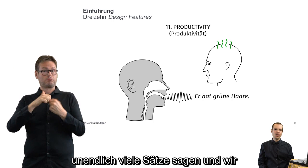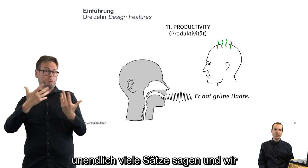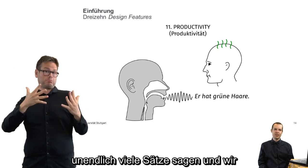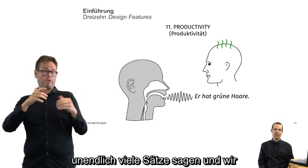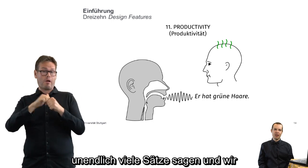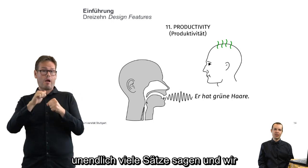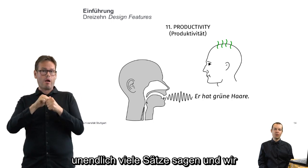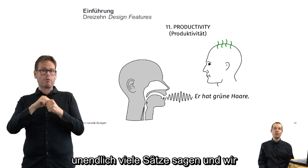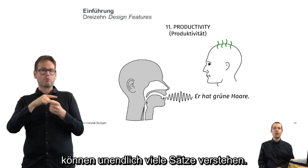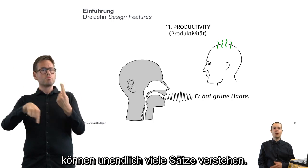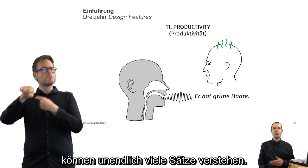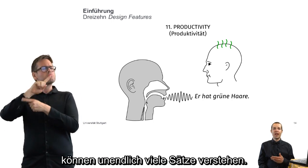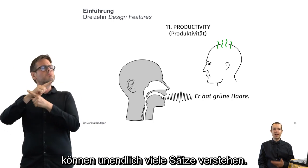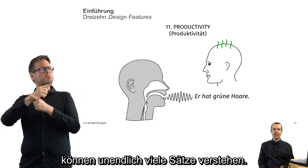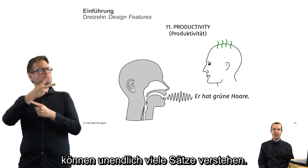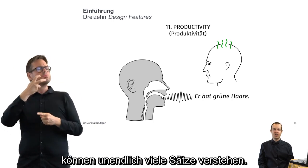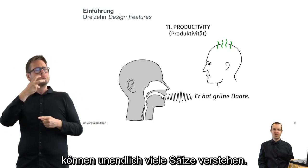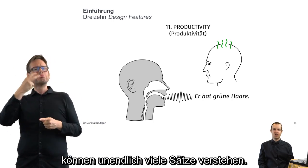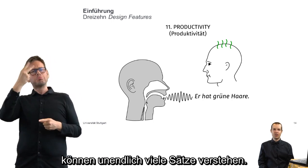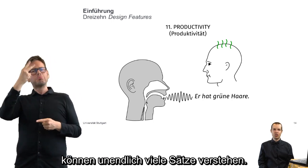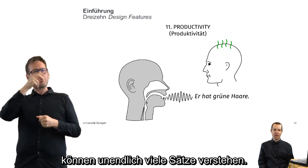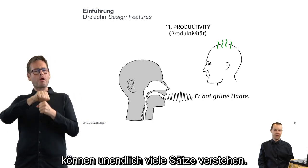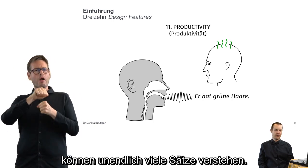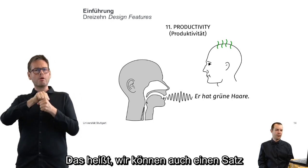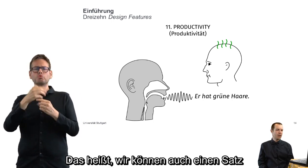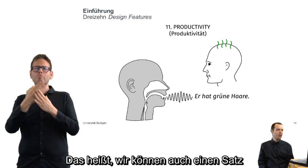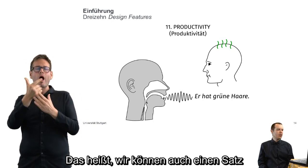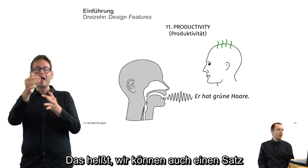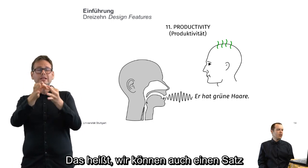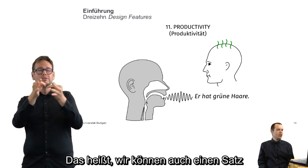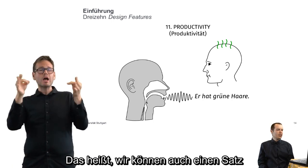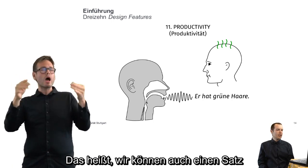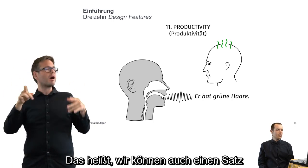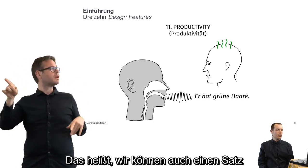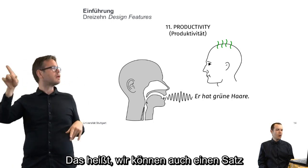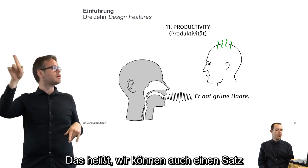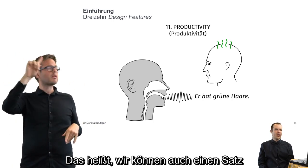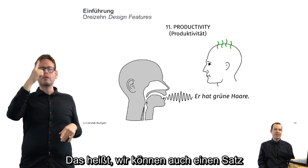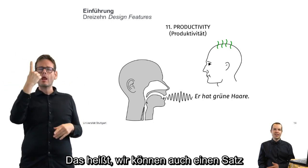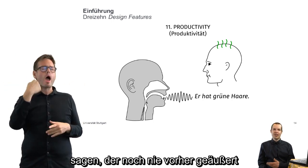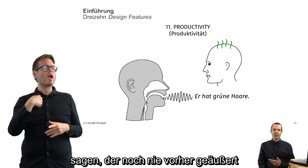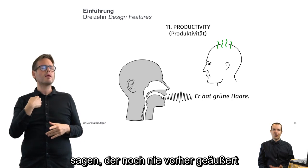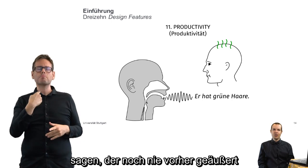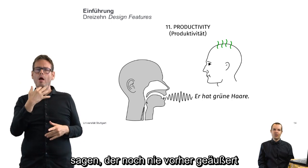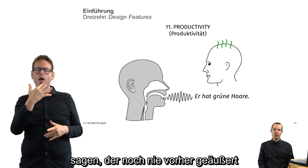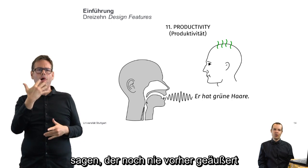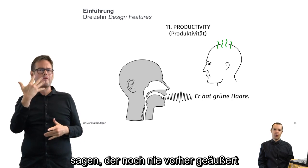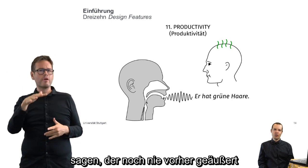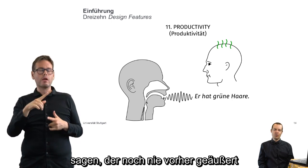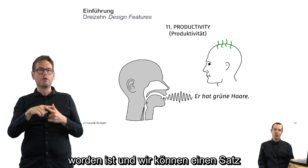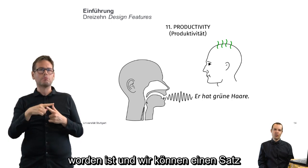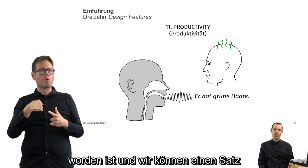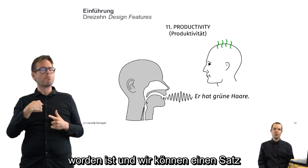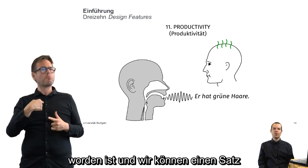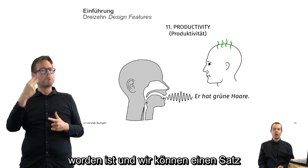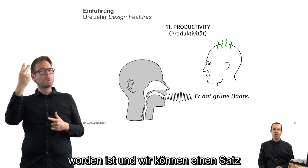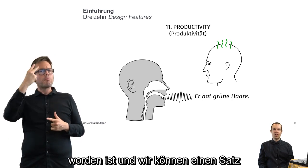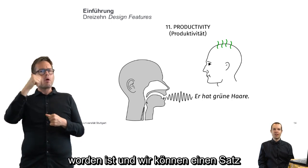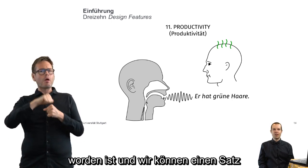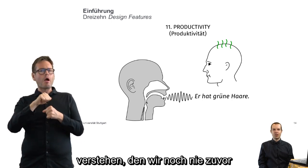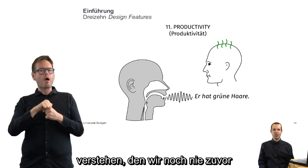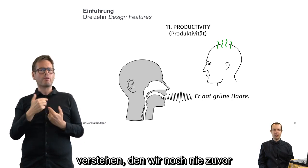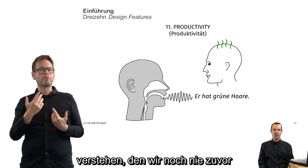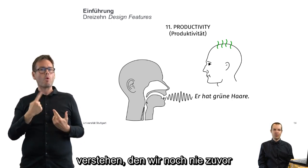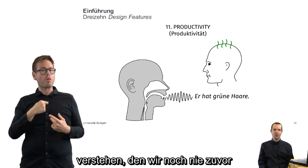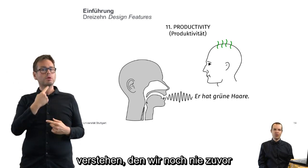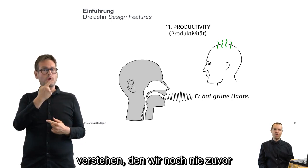unendlich viele Sätze sagen, und wir können unendlich viele Sätze verstehen. Das heißt, wir können auch einen Satz sagen, der noch nie vorher geäußert worden ist, und wir können